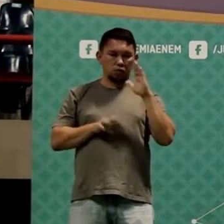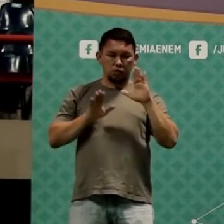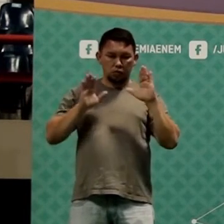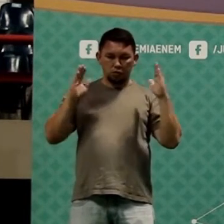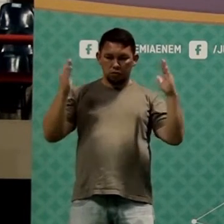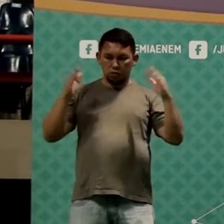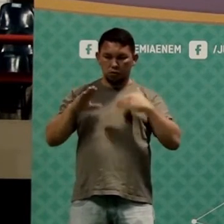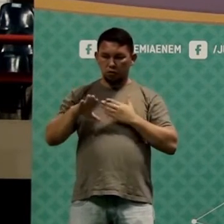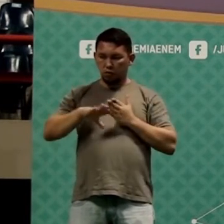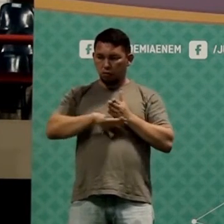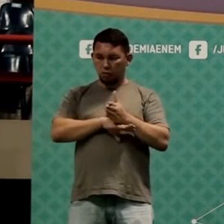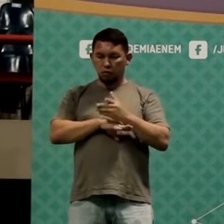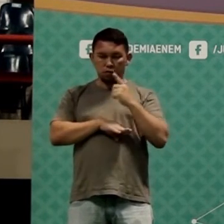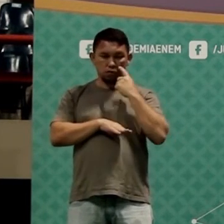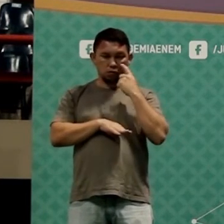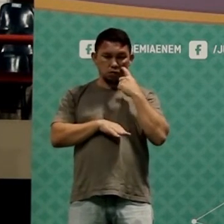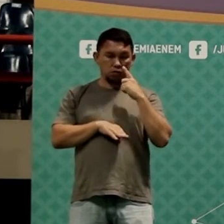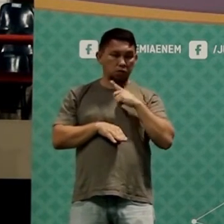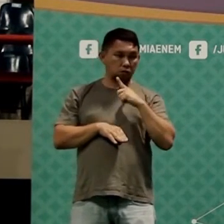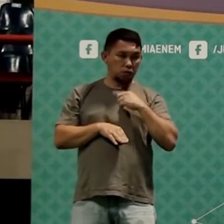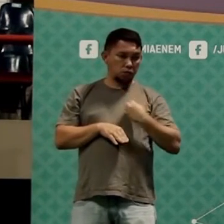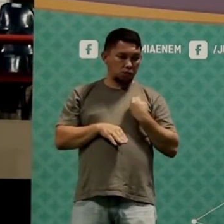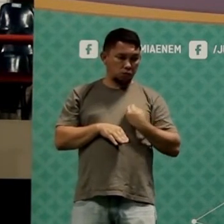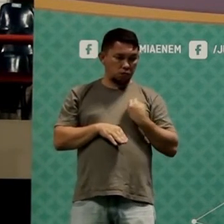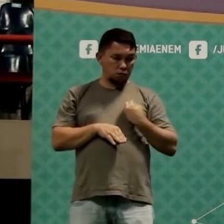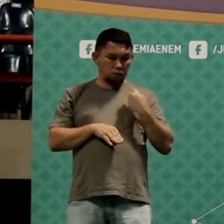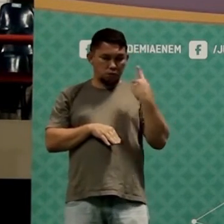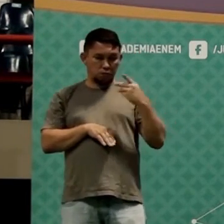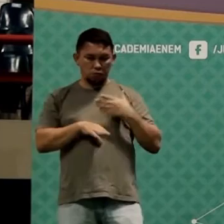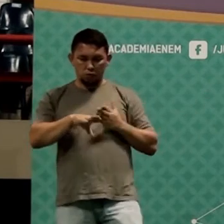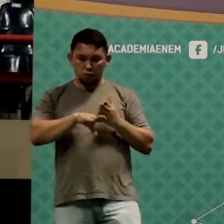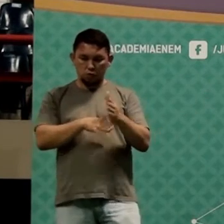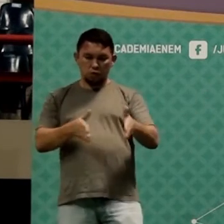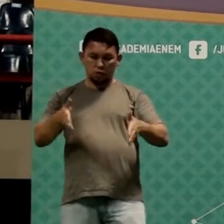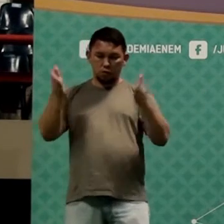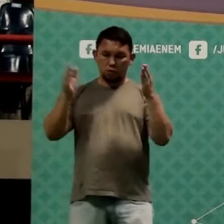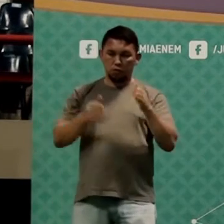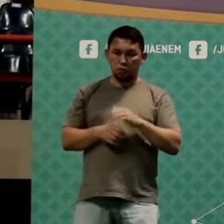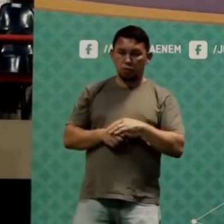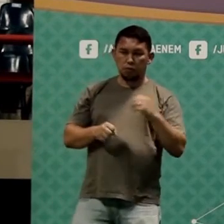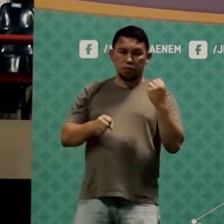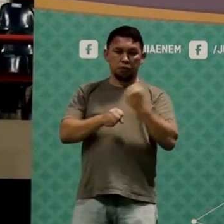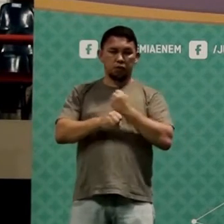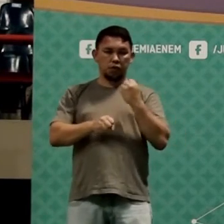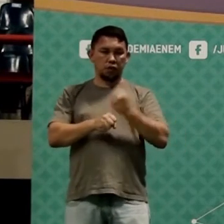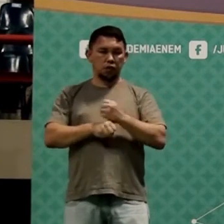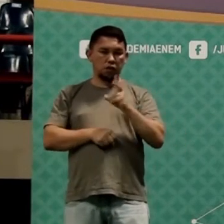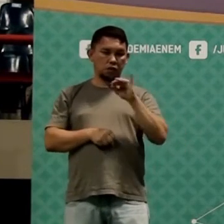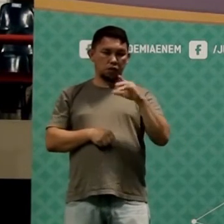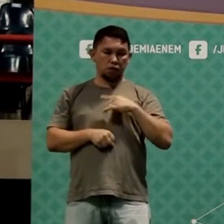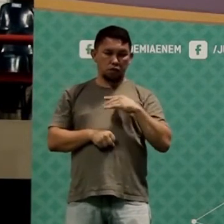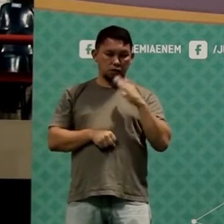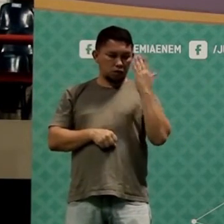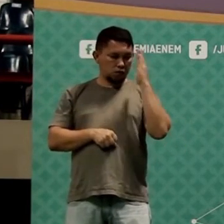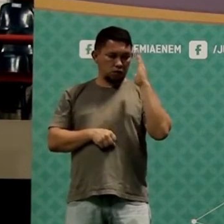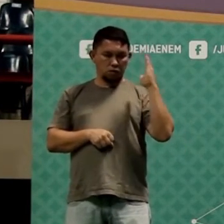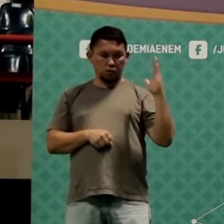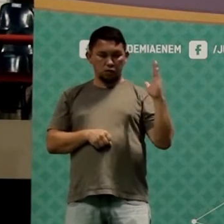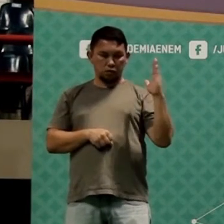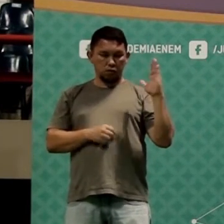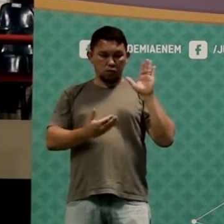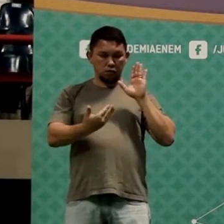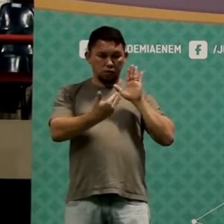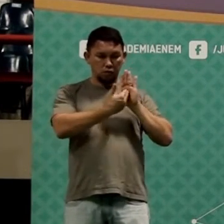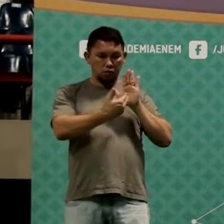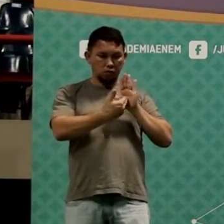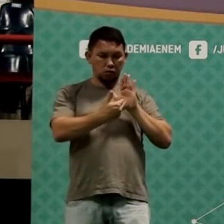você visitar um apartamento ou uma casa mobiliada, projetada, a construtora sempre vai botar um espelho no fundo